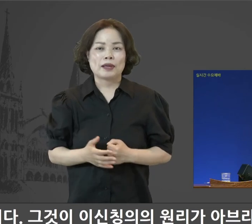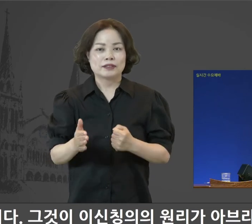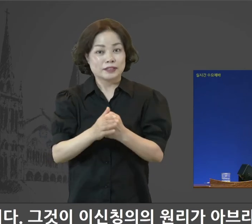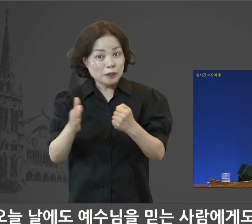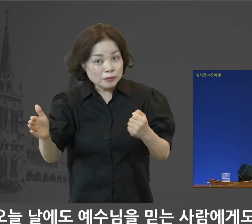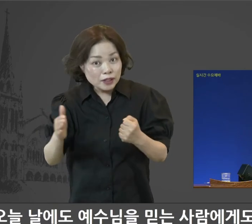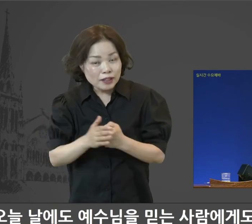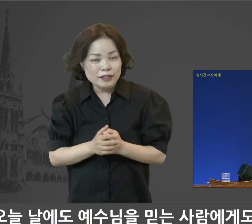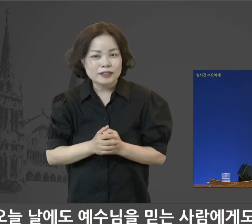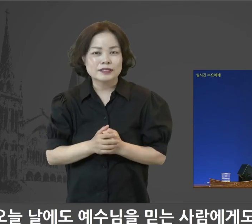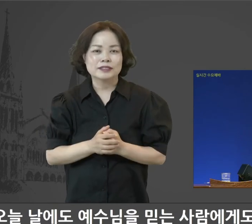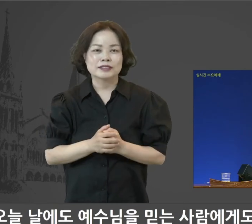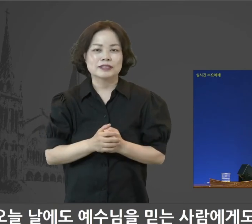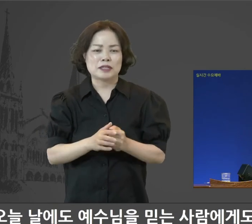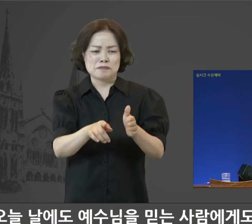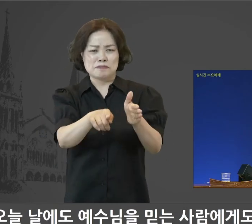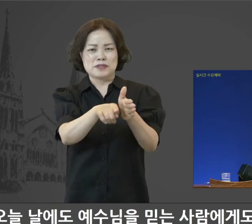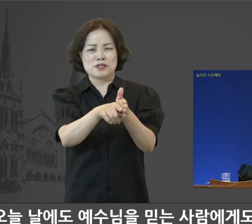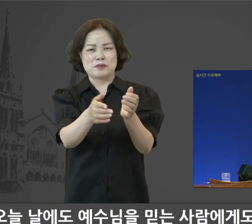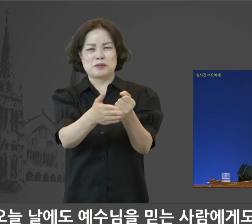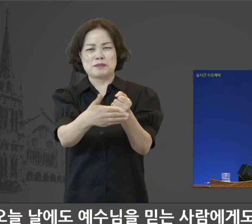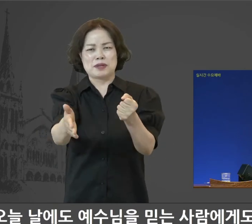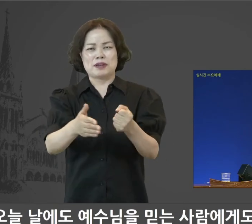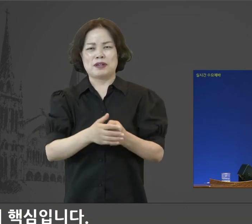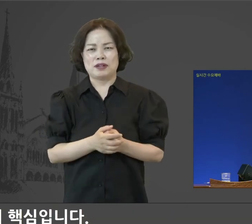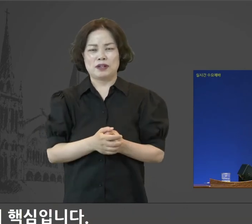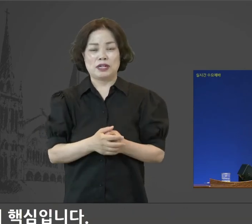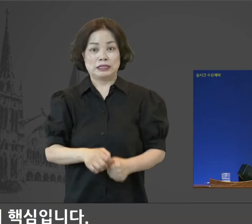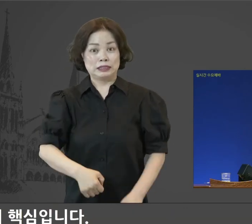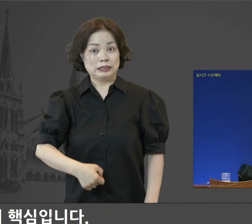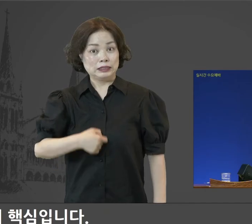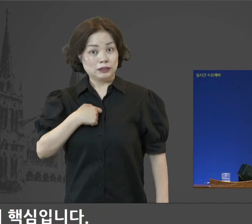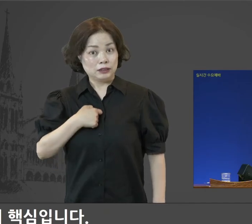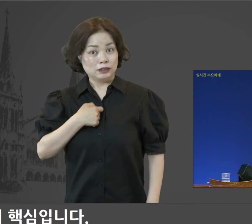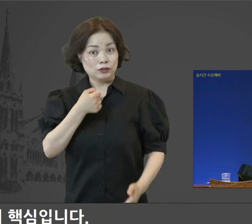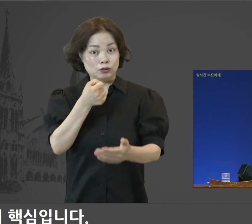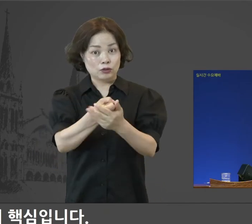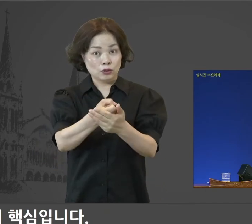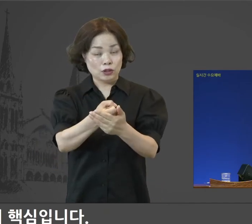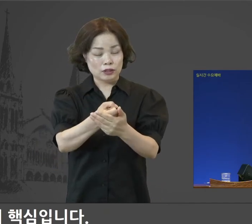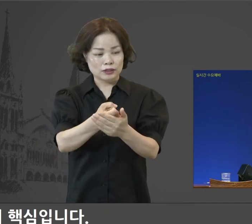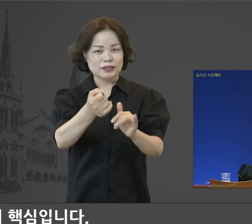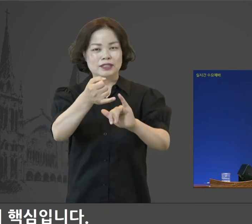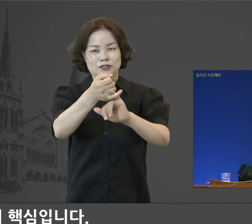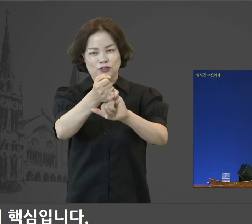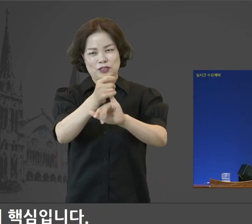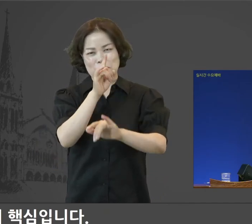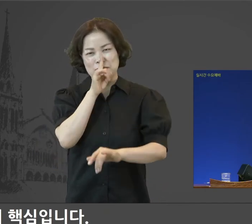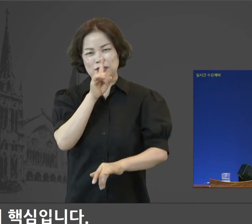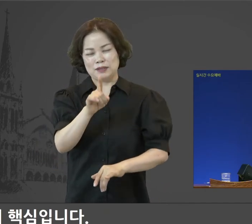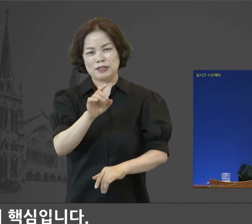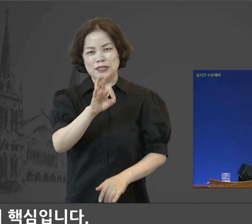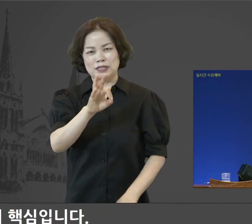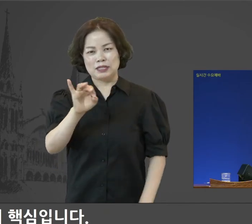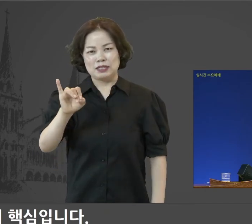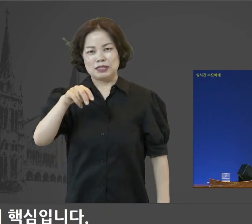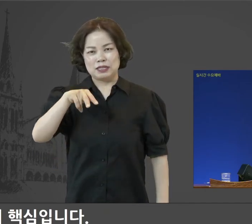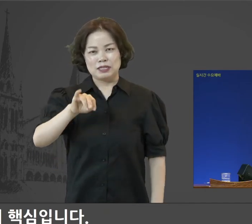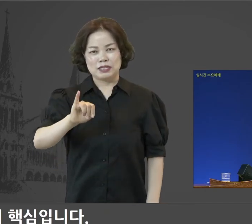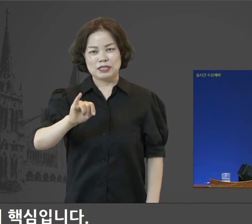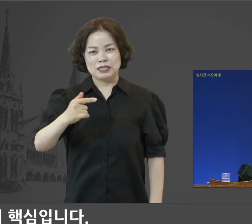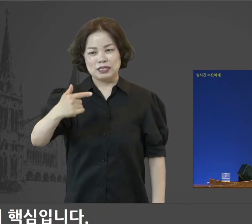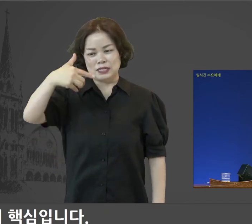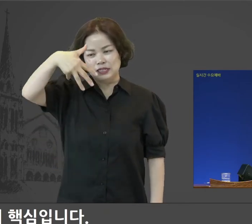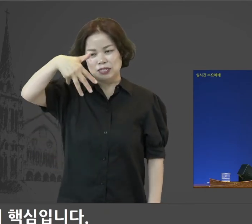그러므로 믿음으로 말미암아 의롭다 정하신 이 약속의 말씀, 이 이신칭의 복음을